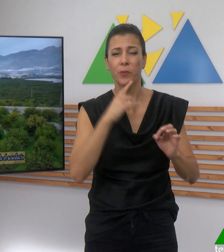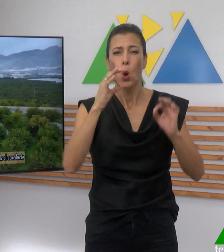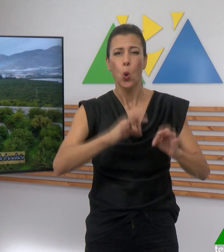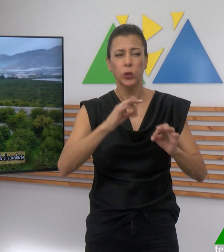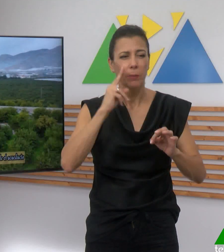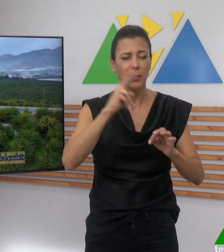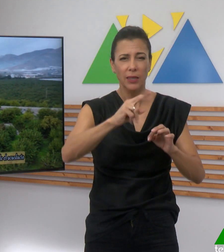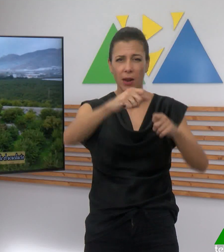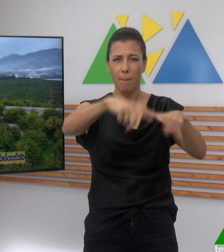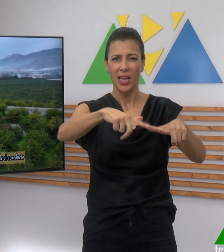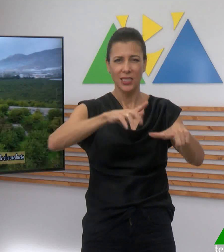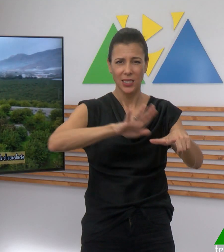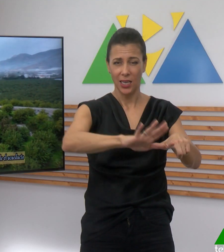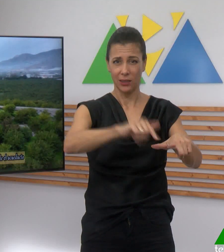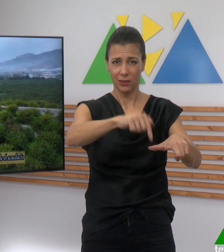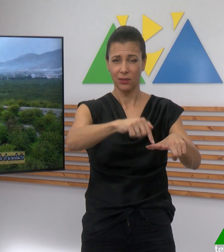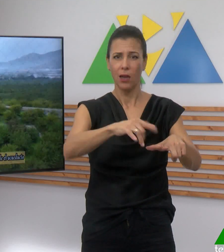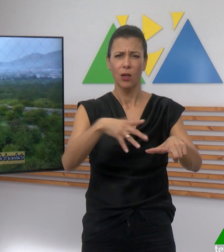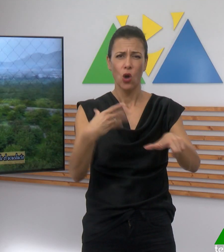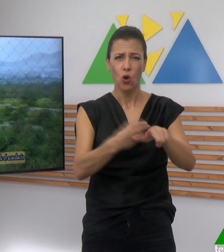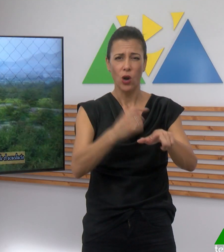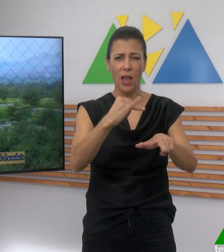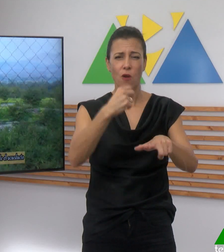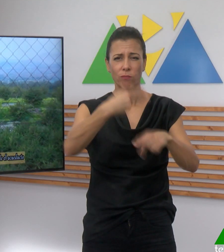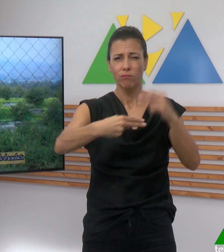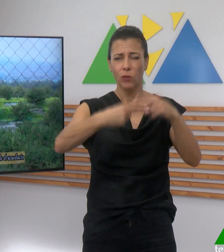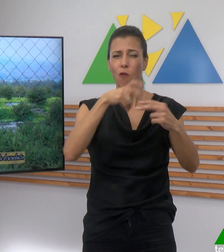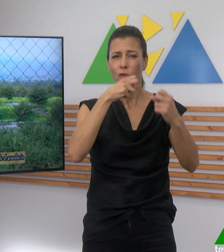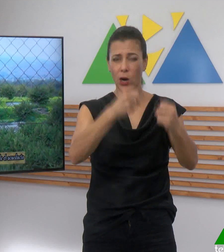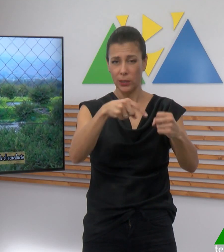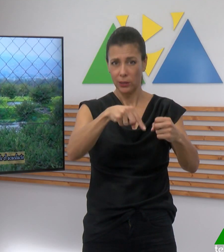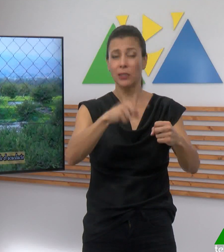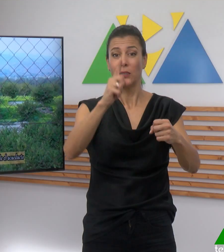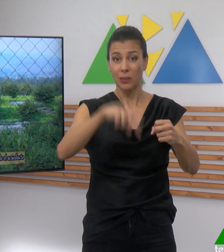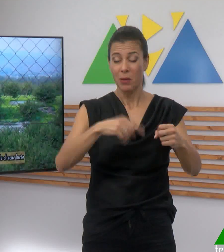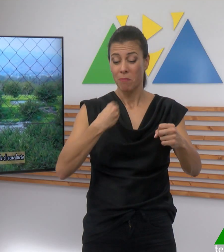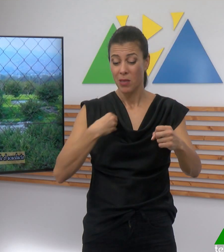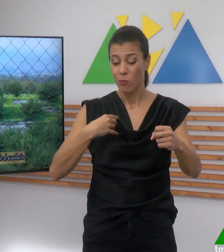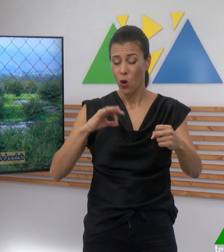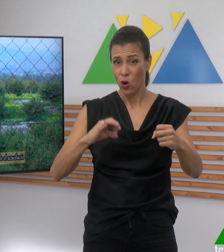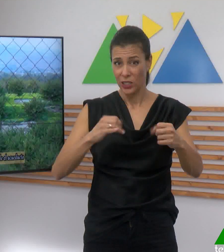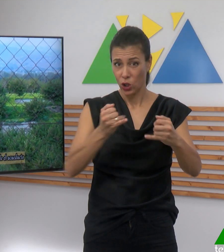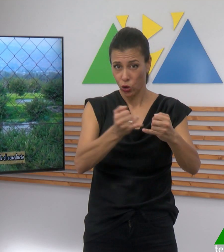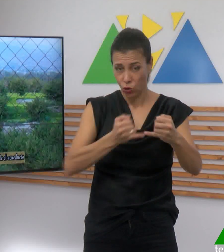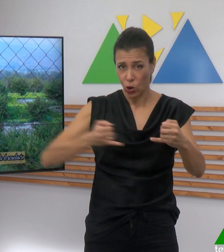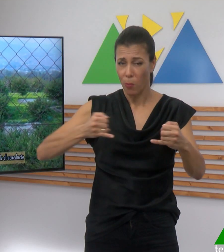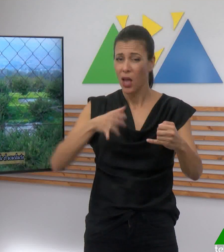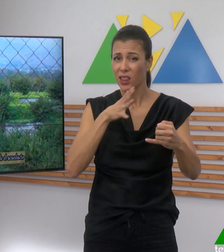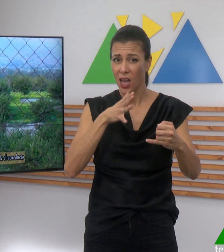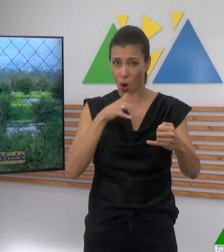sostenida por esos contrafuertes que aparecen ahí y la Tom de agua del molino que se hacía a través de ese acueducto que todavía